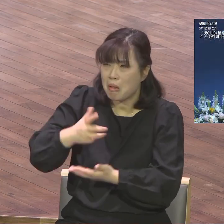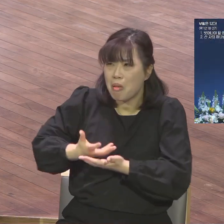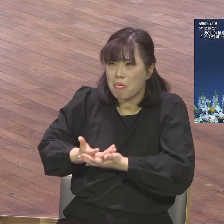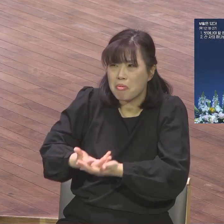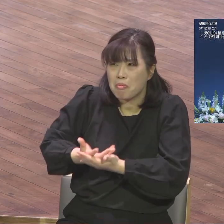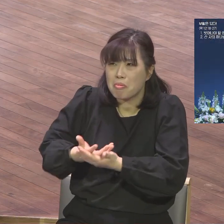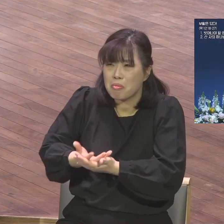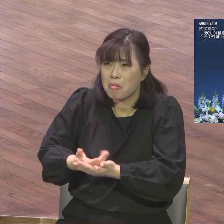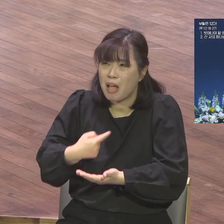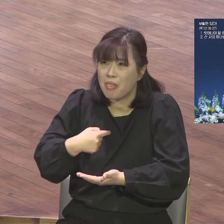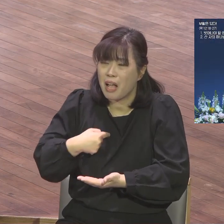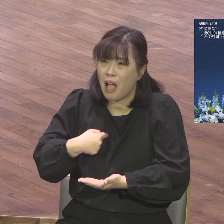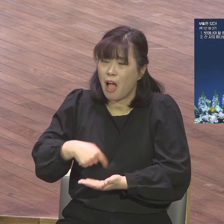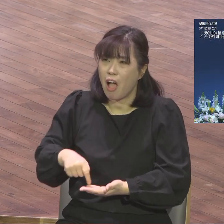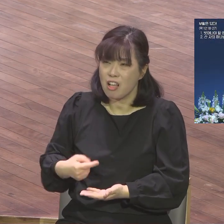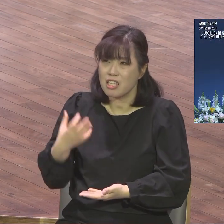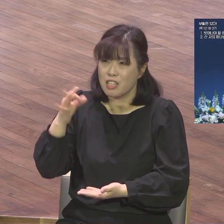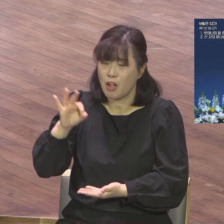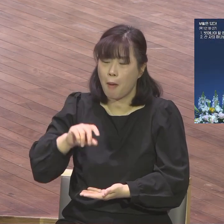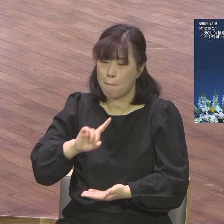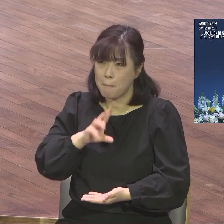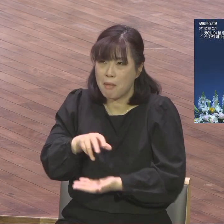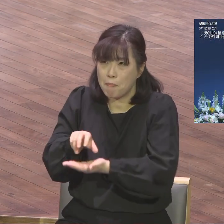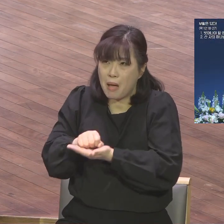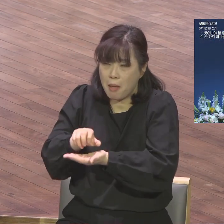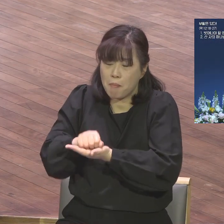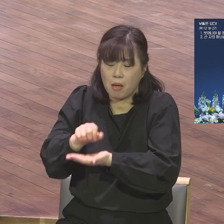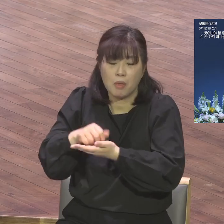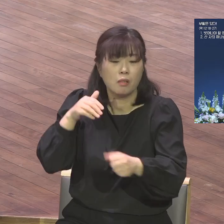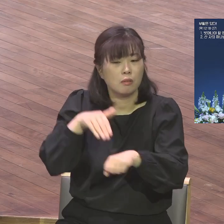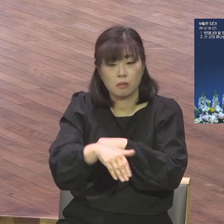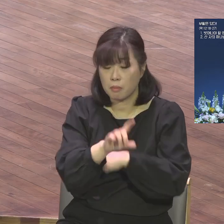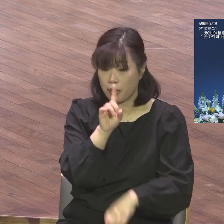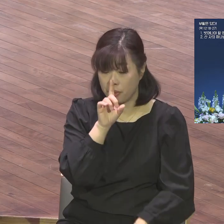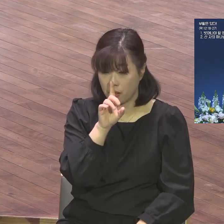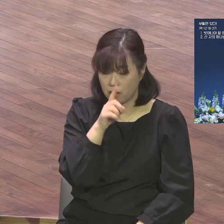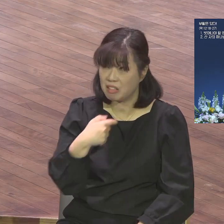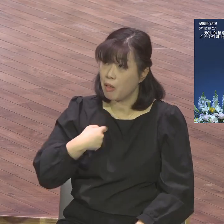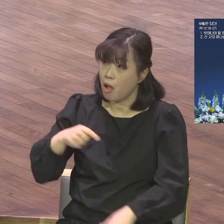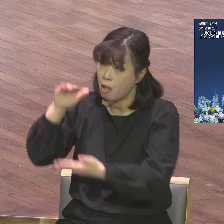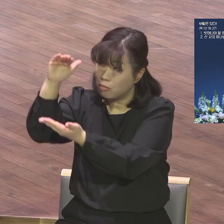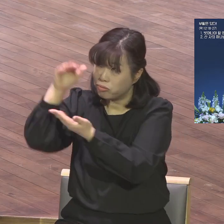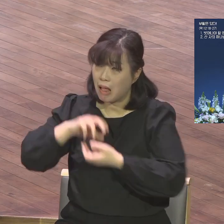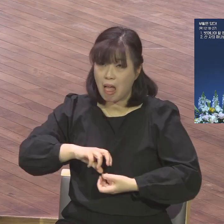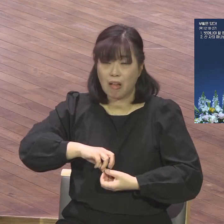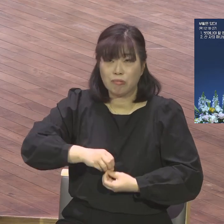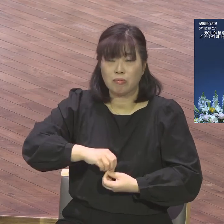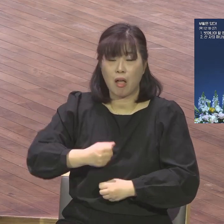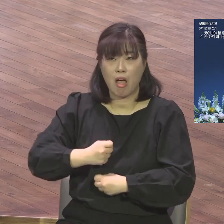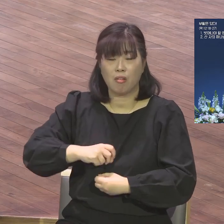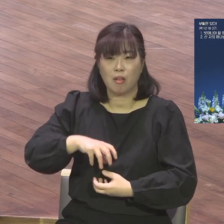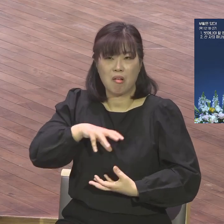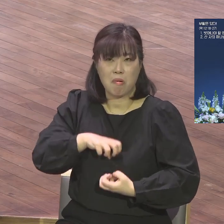없어요. 그래서 더하거나 빼는 자는 천국에 못 들어간다고